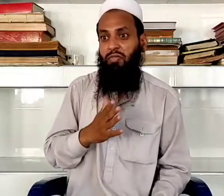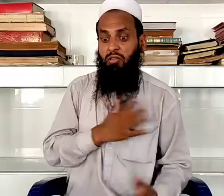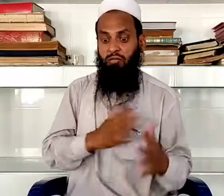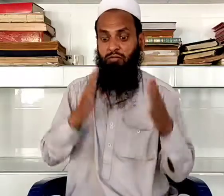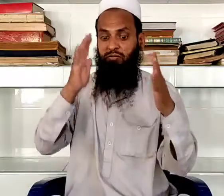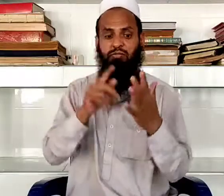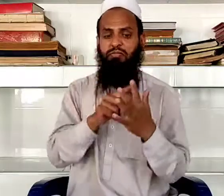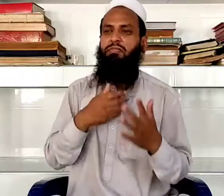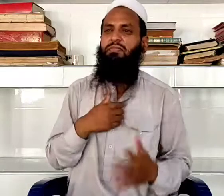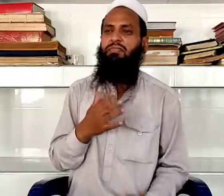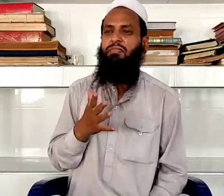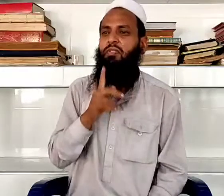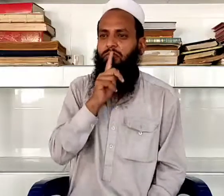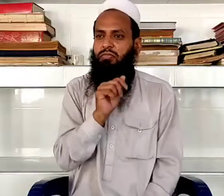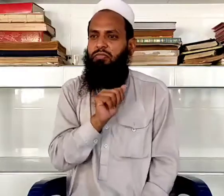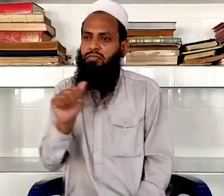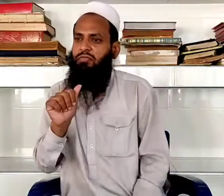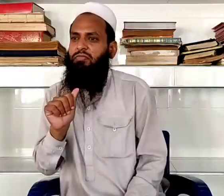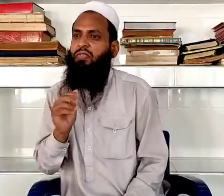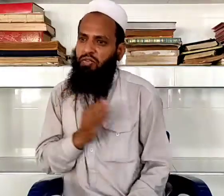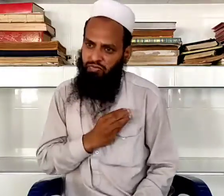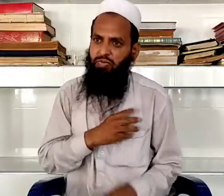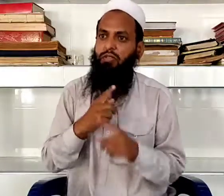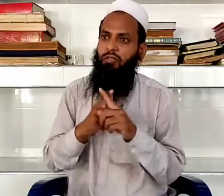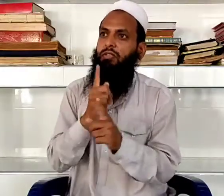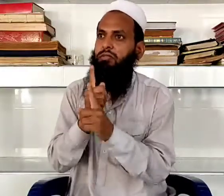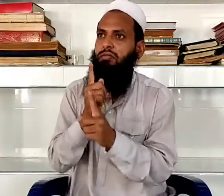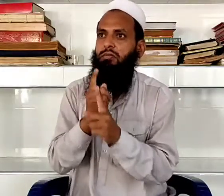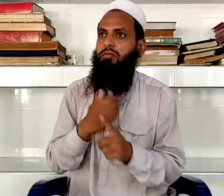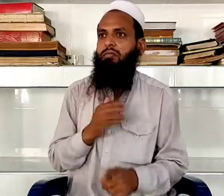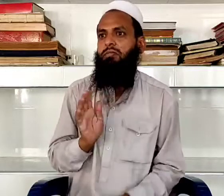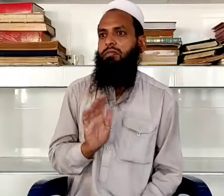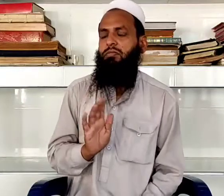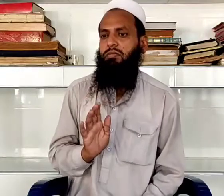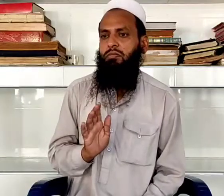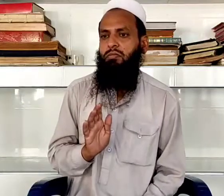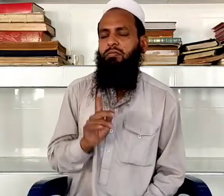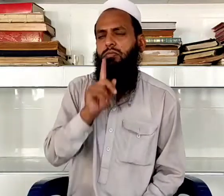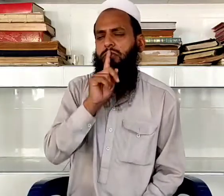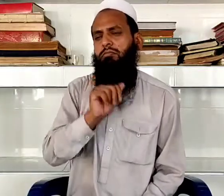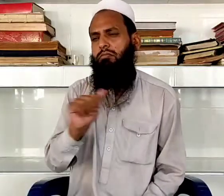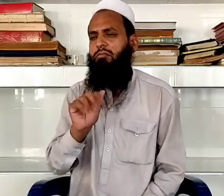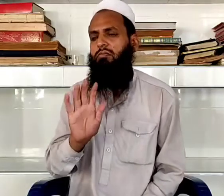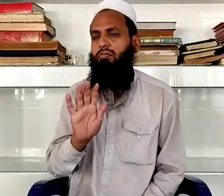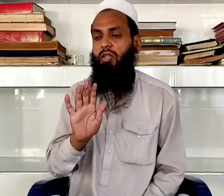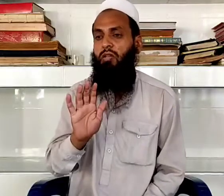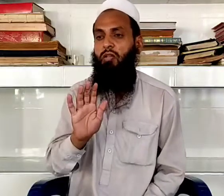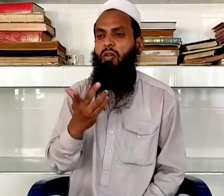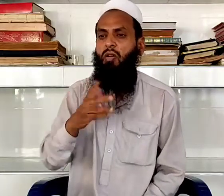ਮੁਰਤਜ਼ਾ ਰਜ਼ੀ ਅੱਲਾਹੁ ਤਾਲਾ ਅਨਹੋ ਦੇ। ਔਰ ਉਨੀ ਬੇਟੀਆਂ ਦੇ ਨਾਮ ਤੁਸੀਂ ਖੁਦ ਗਿਣਤੀ ਕਰਦੇ ਜਾਓ, ਬੇਟੀਆਂ ਦੇ ਨਾਮ ਮੈਂ